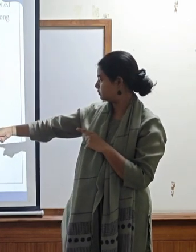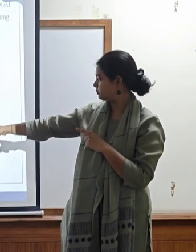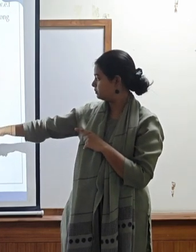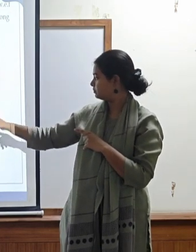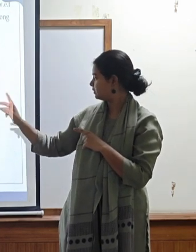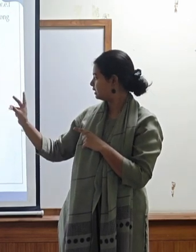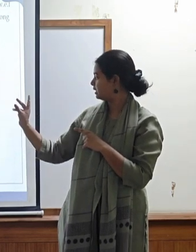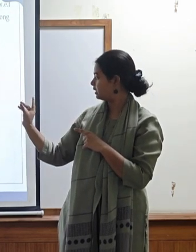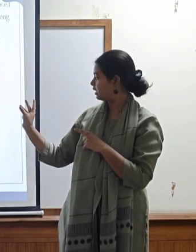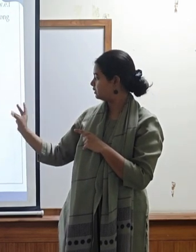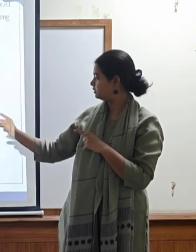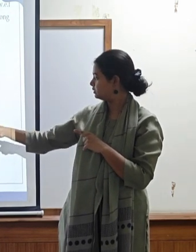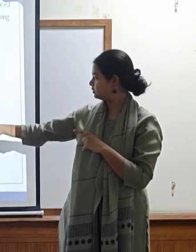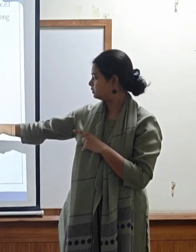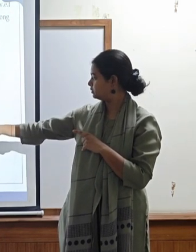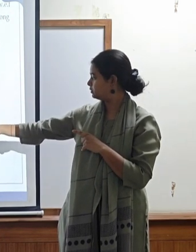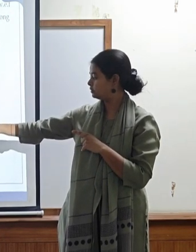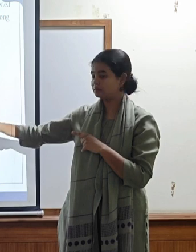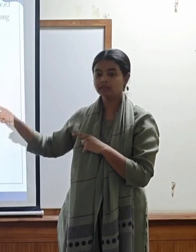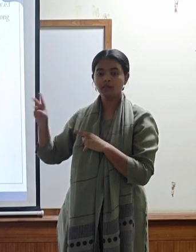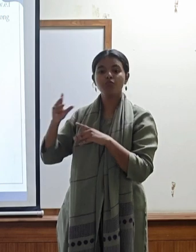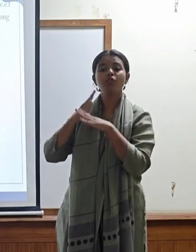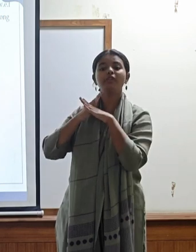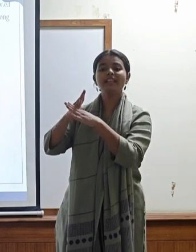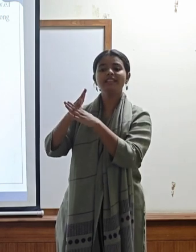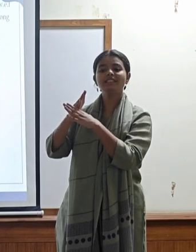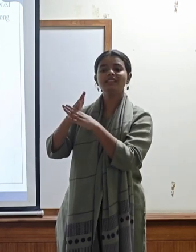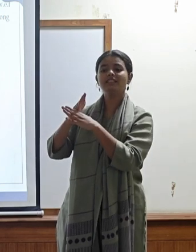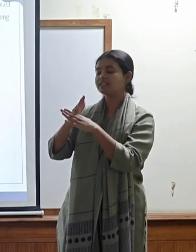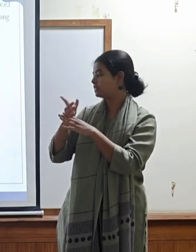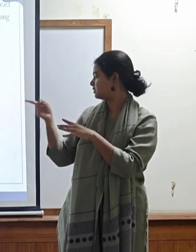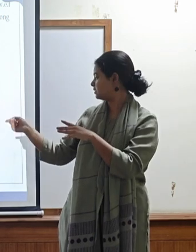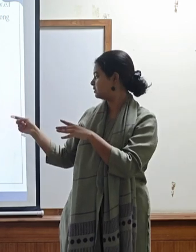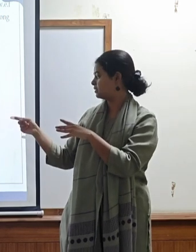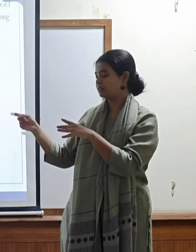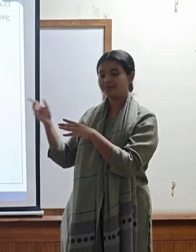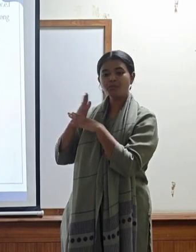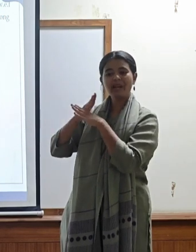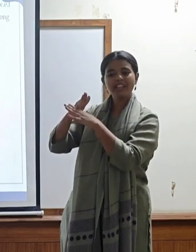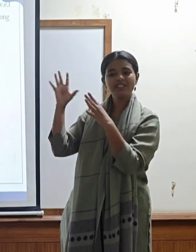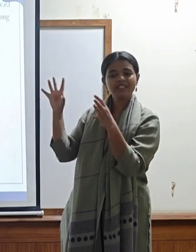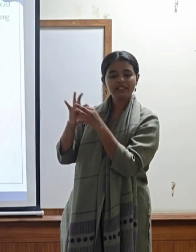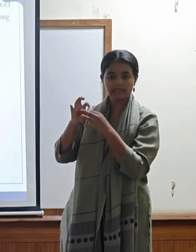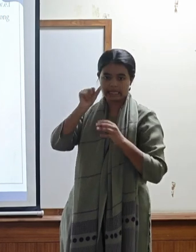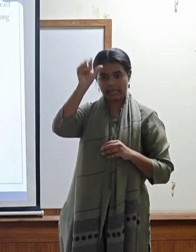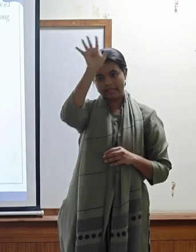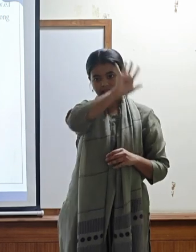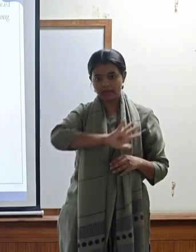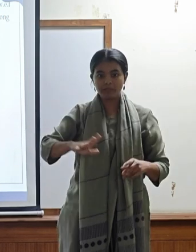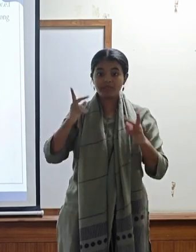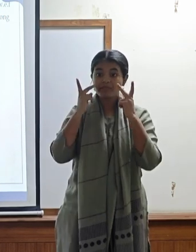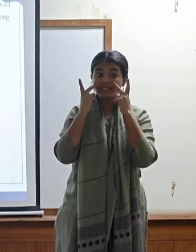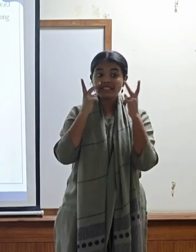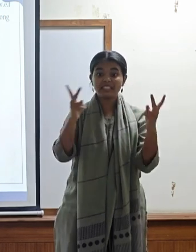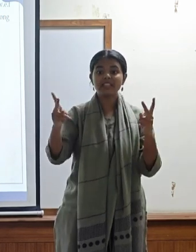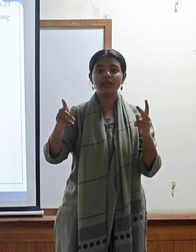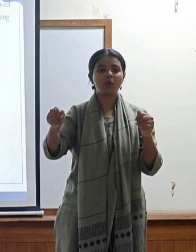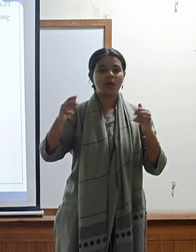point, right? The protection against longevity matlab in India we see because of increasing health facilities we